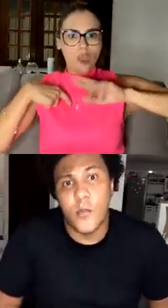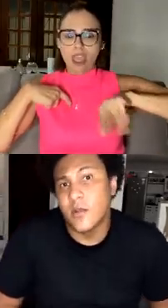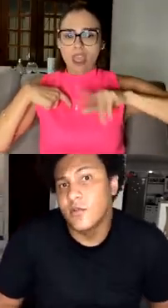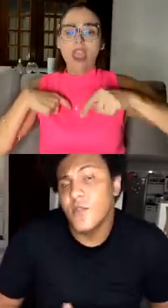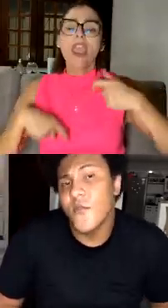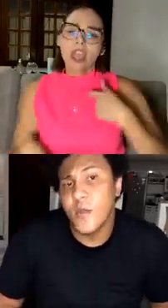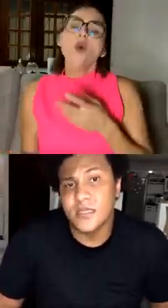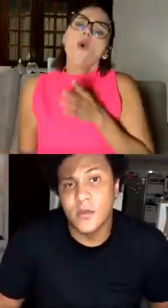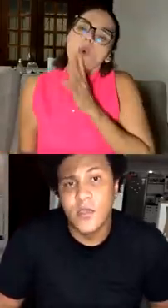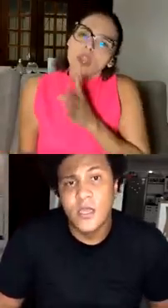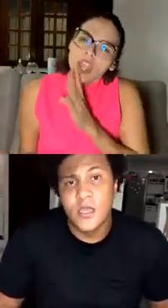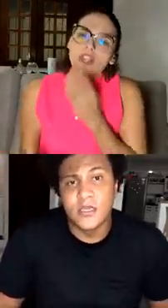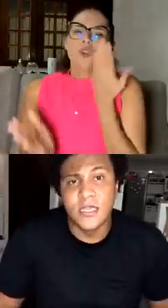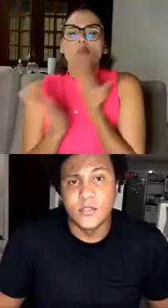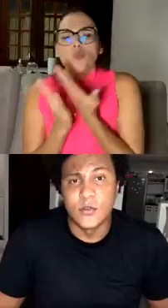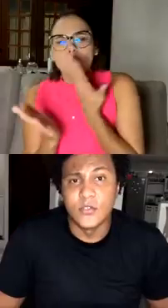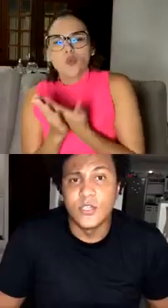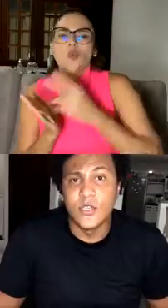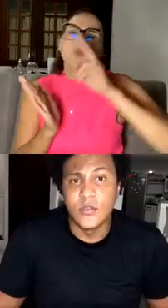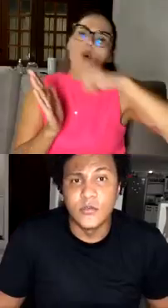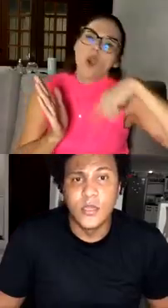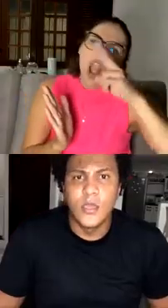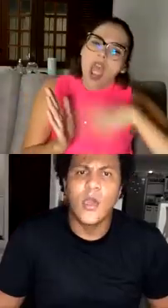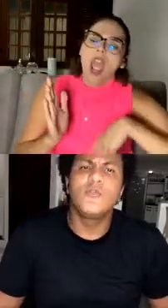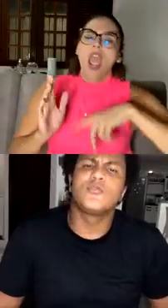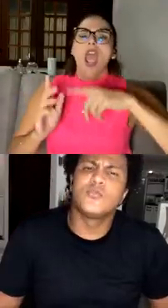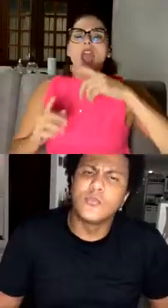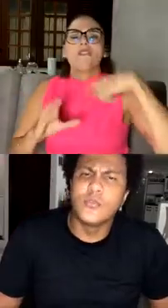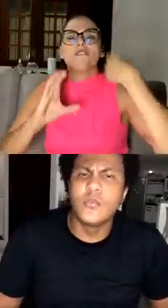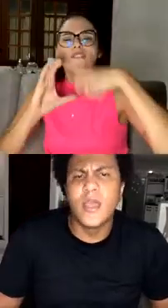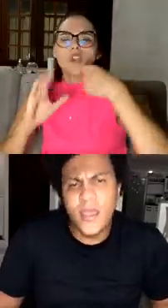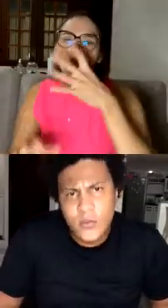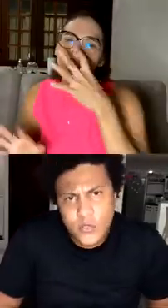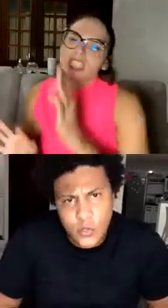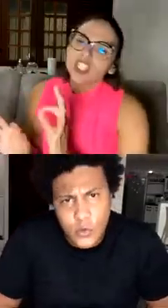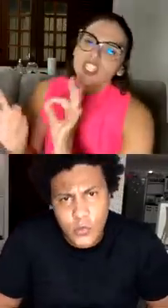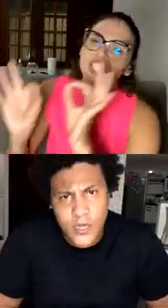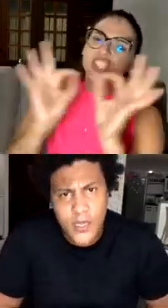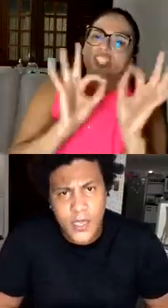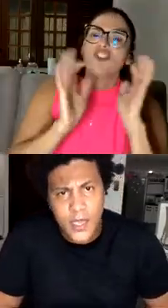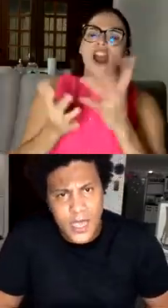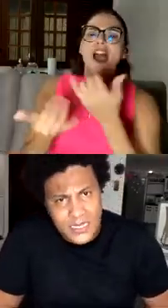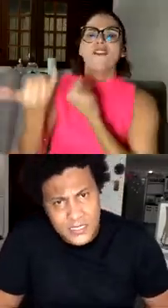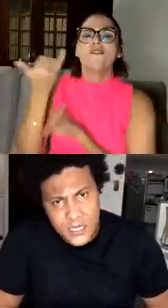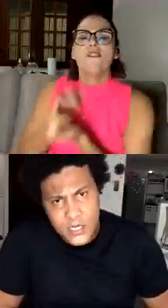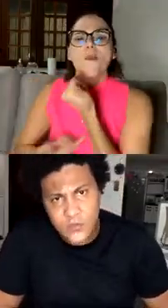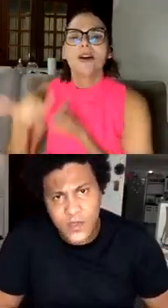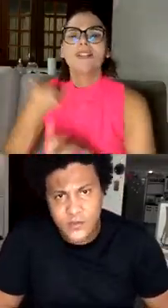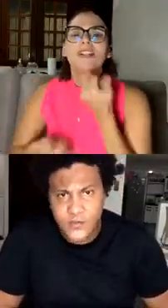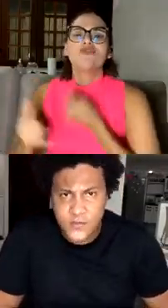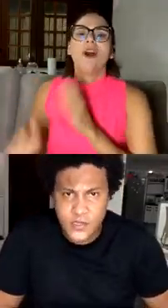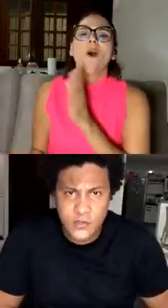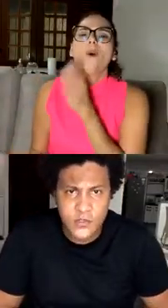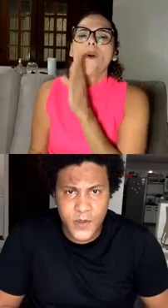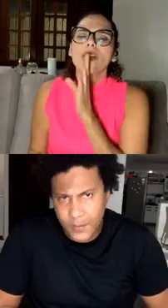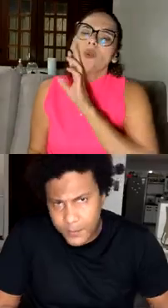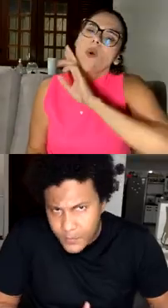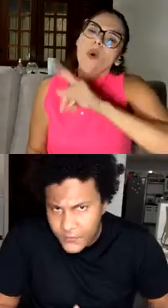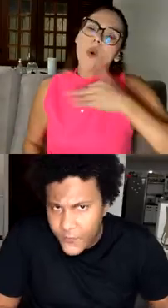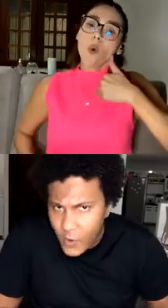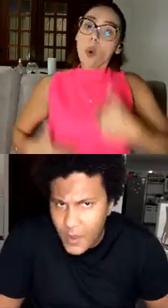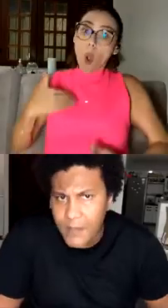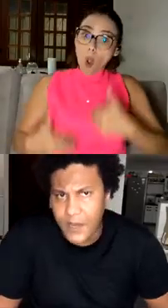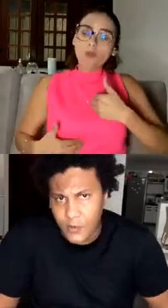sou formado, não tenho formação em sexologia, né? Eu estudo, leio sobre, assisto vários vídeos para